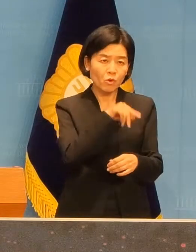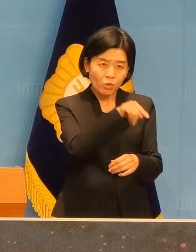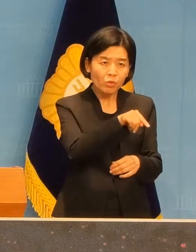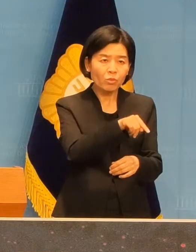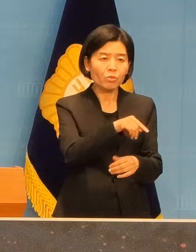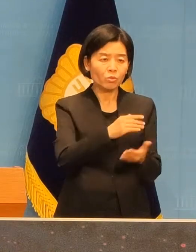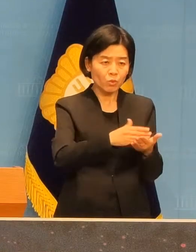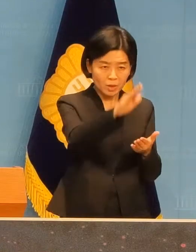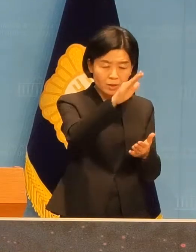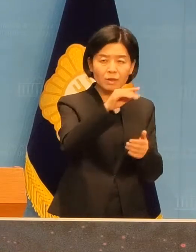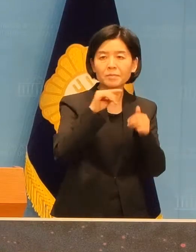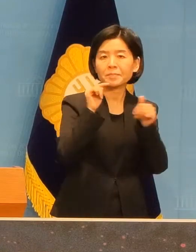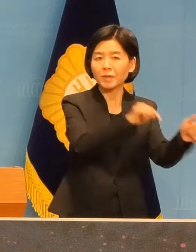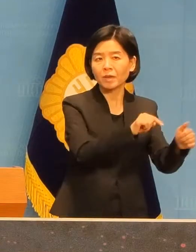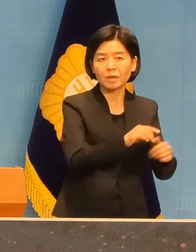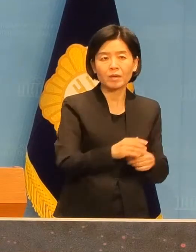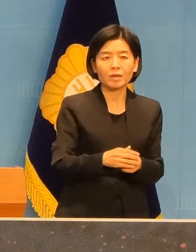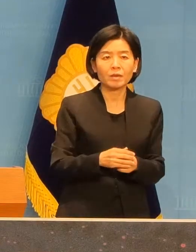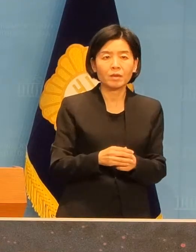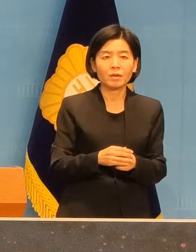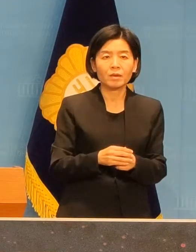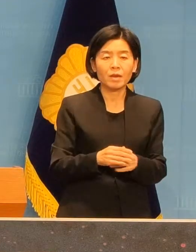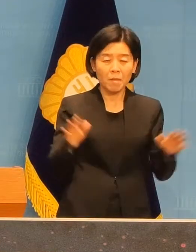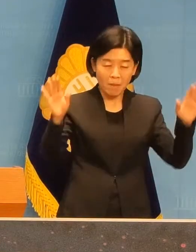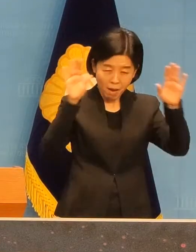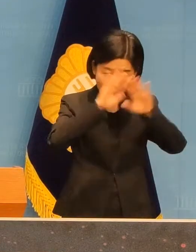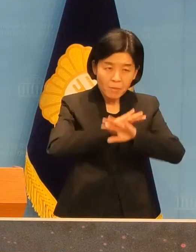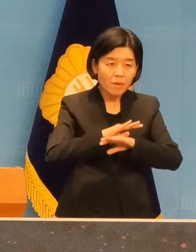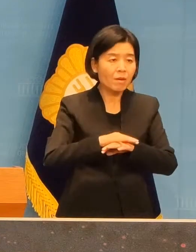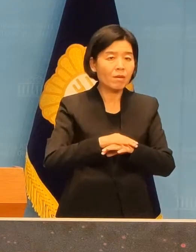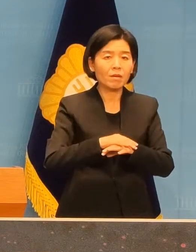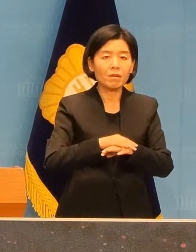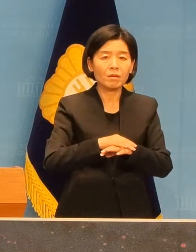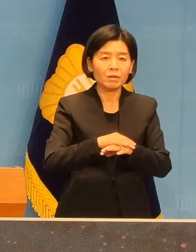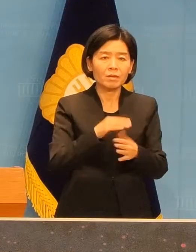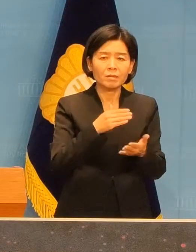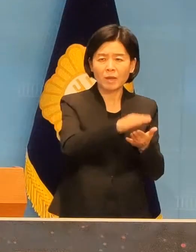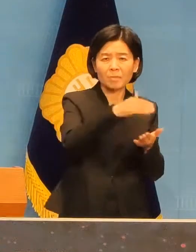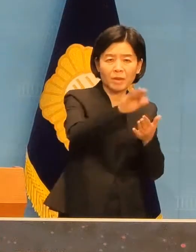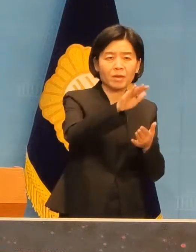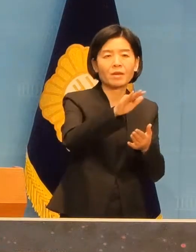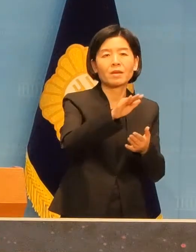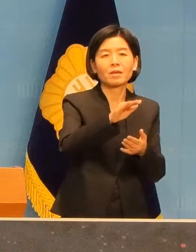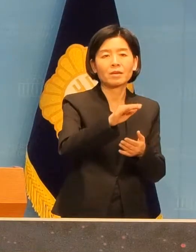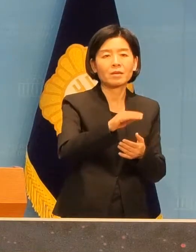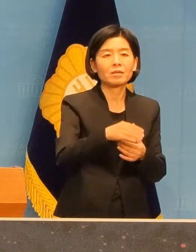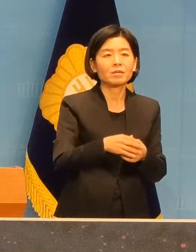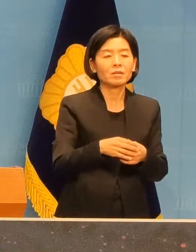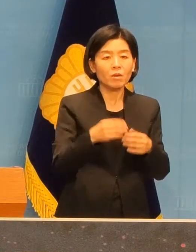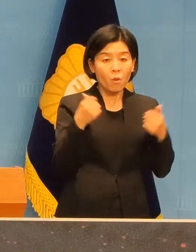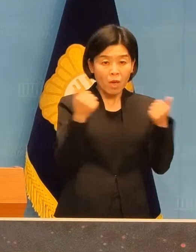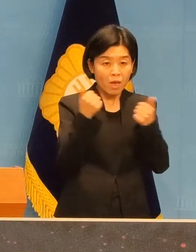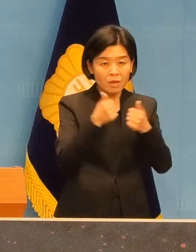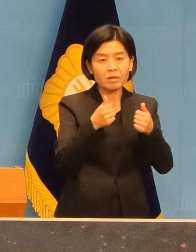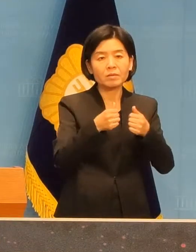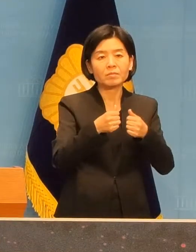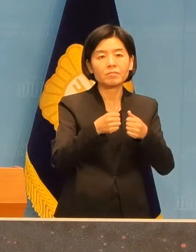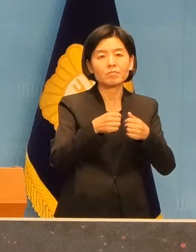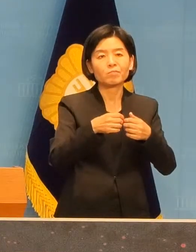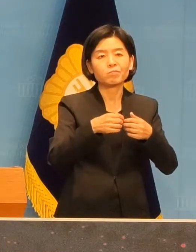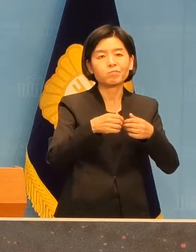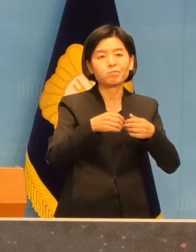퇴장을 명하며 밤중에 영겁퍼 파행을 했다. 뭐 이런 이야기입니다.